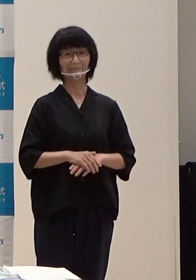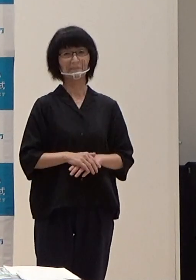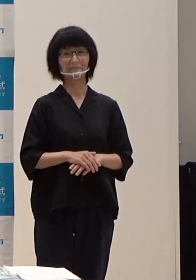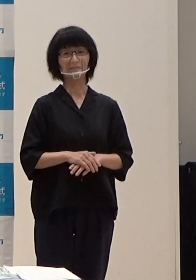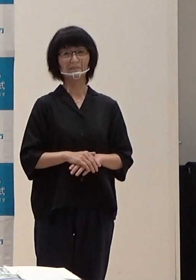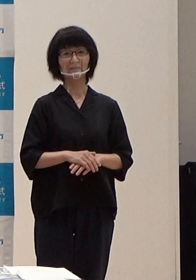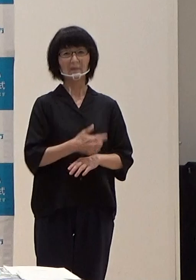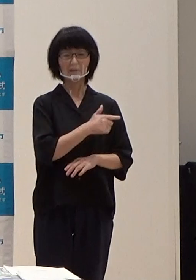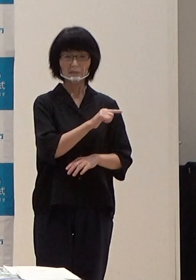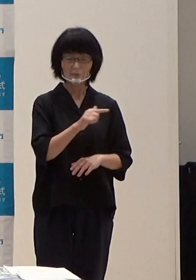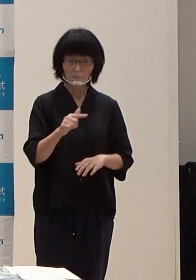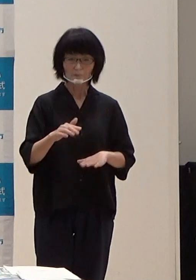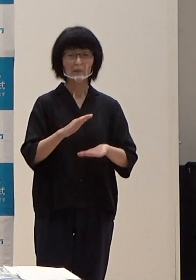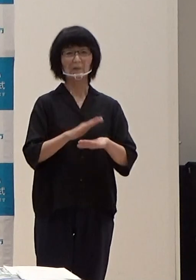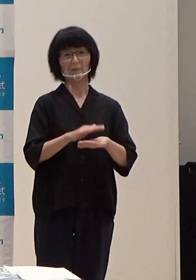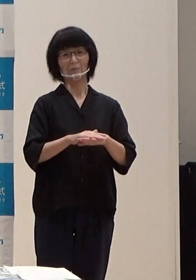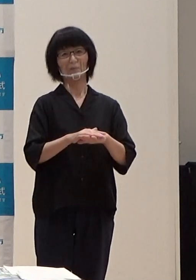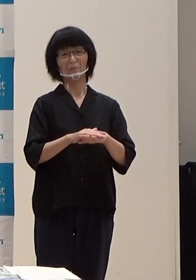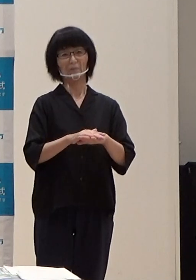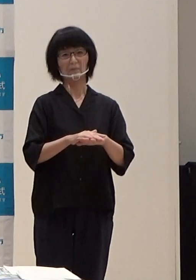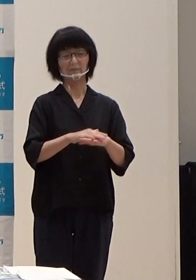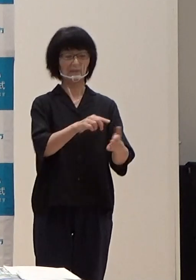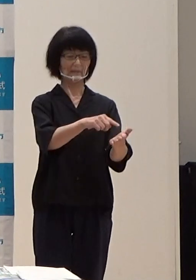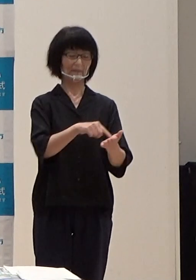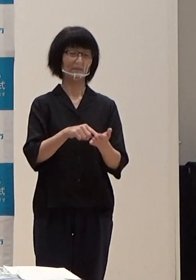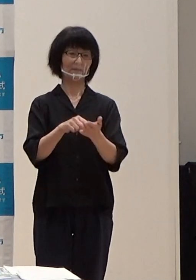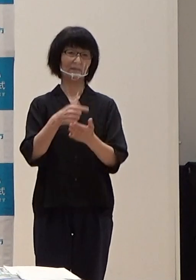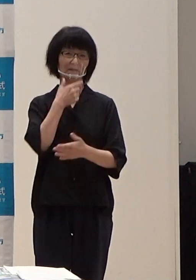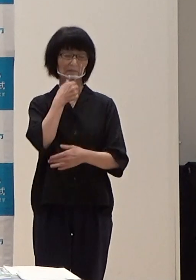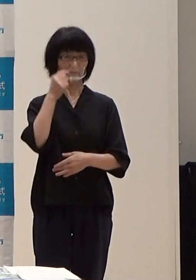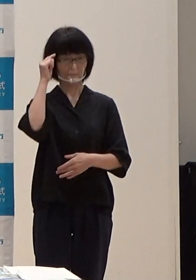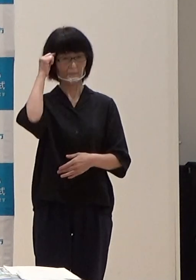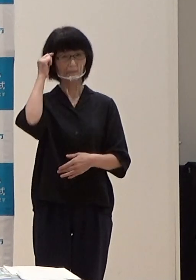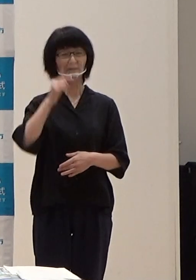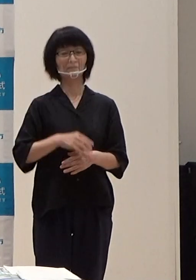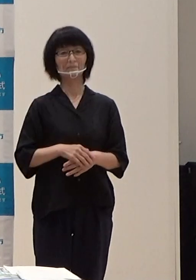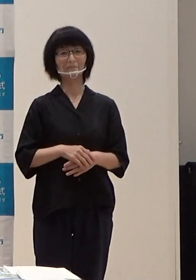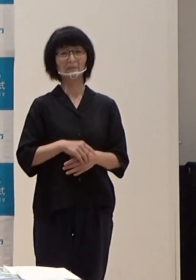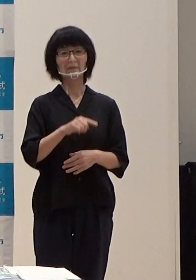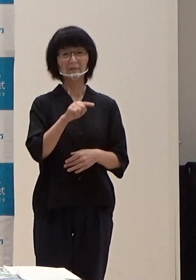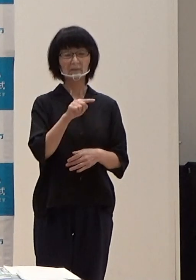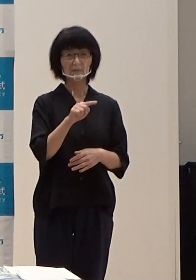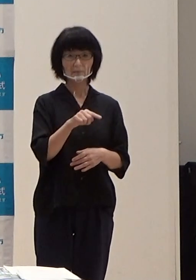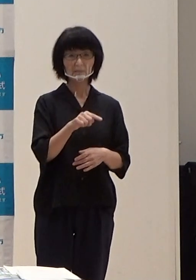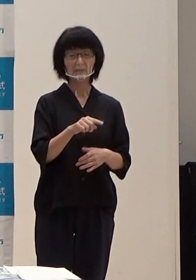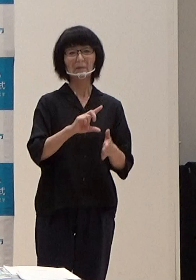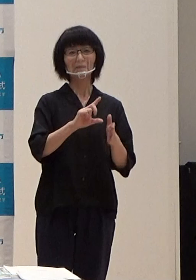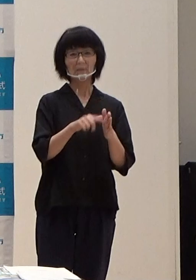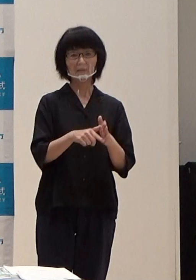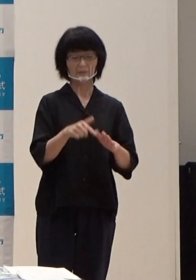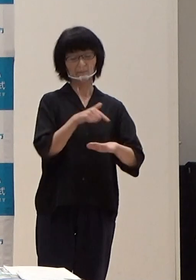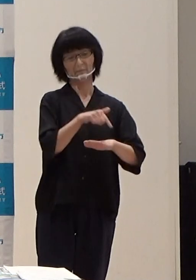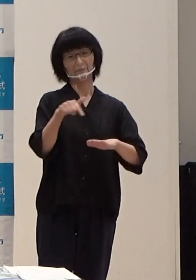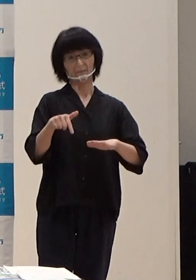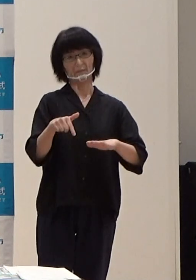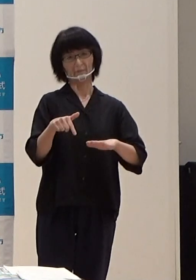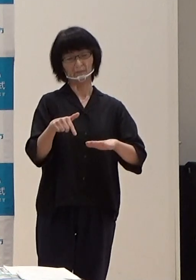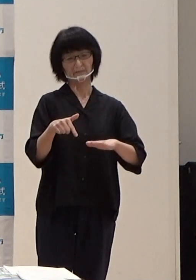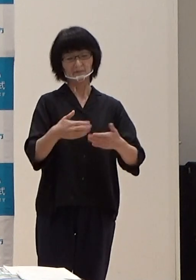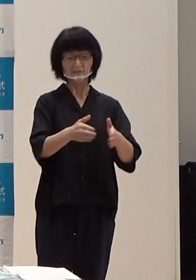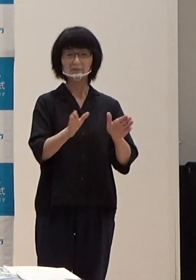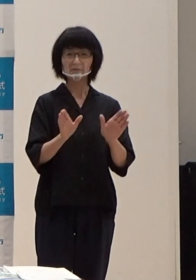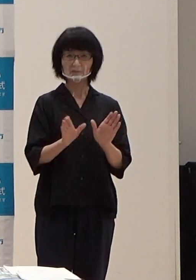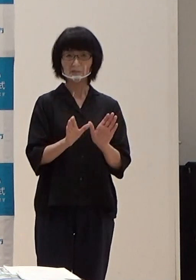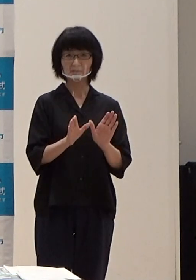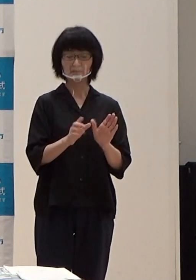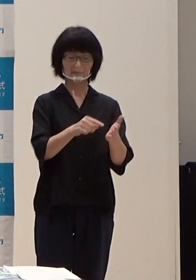方法での申請を受け付けたいというふうに考えてますので、そういった場合はワクチンプロジェクトチームにご一報いただいた上で対